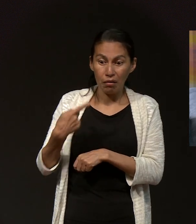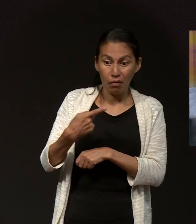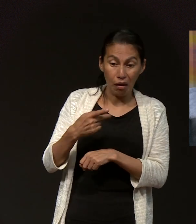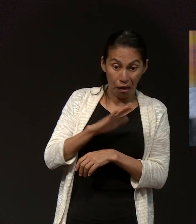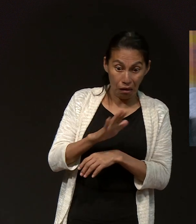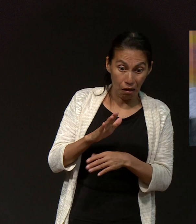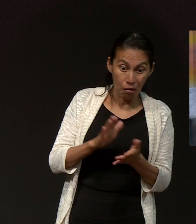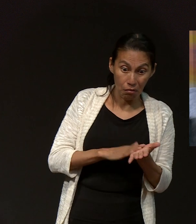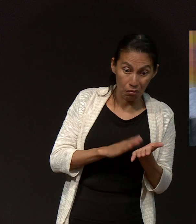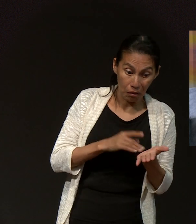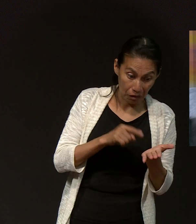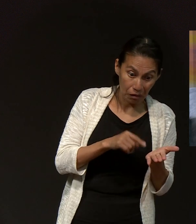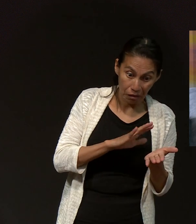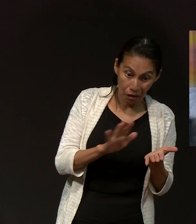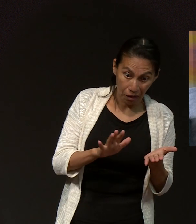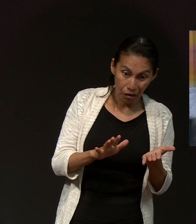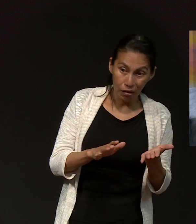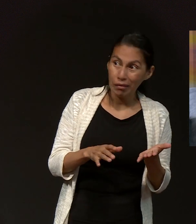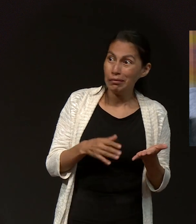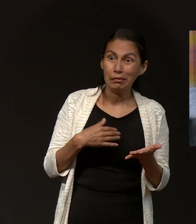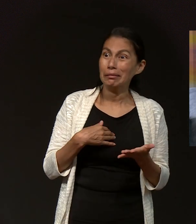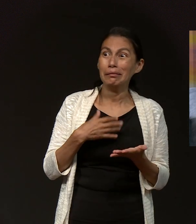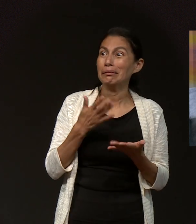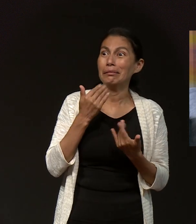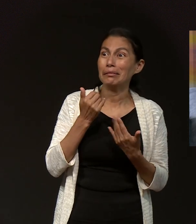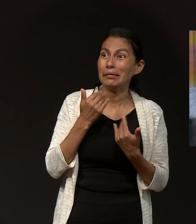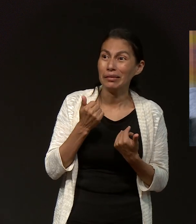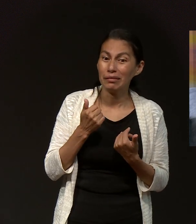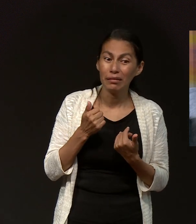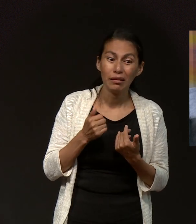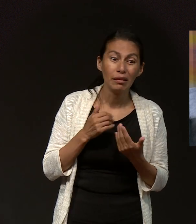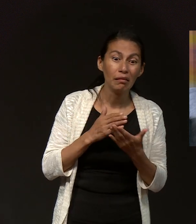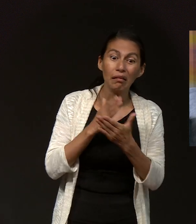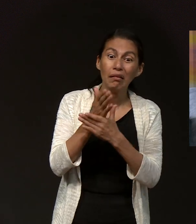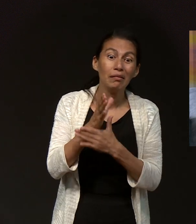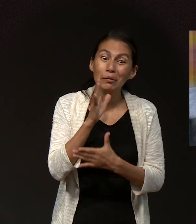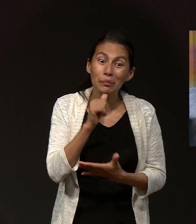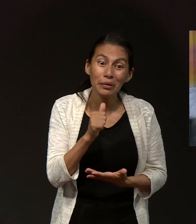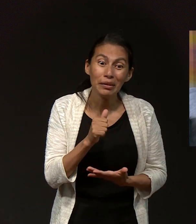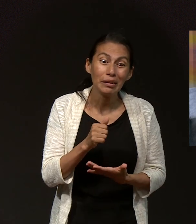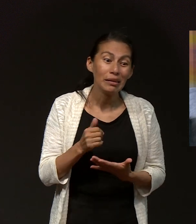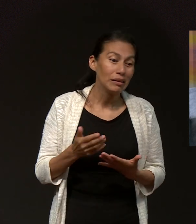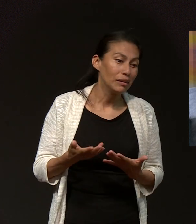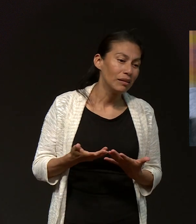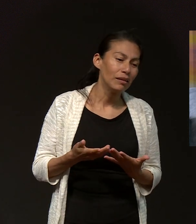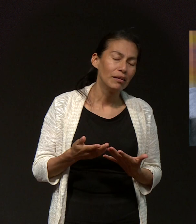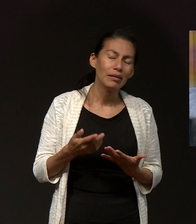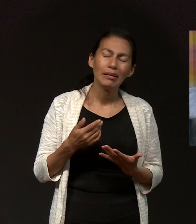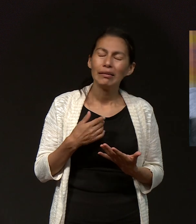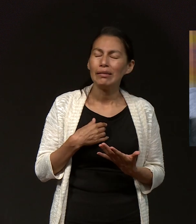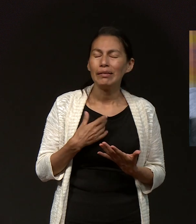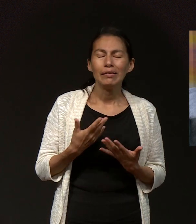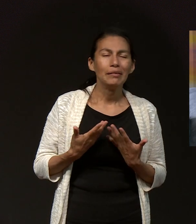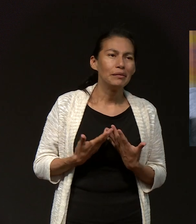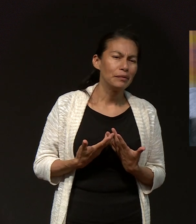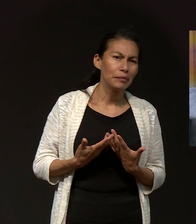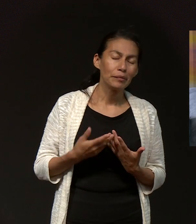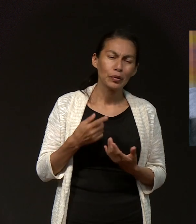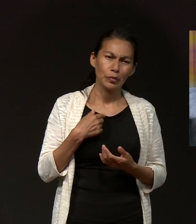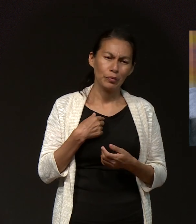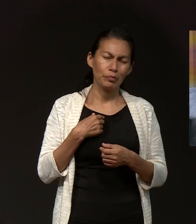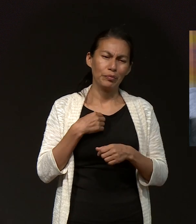iglesia me preguntaron, oye, ¿ya tienes el documento? Y yo, no lo tengo. Todavía. Es que no te van a dejar entrar. Y yo, no, ¿sabes qué?